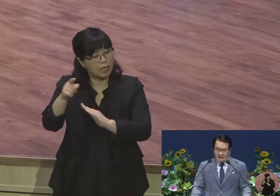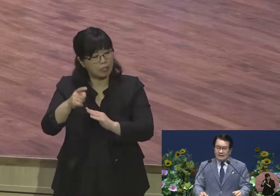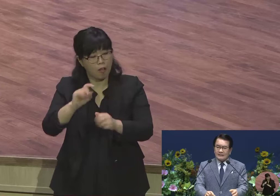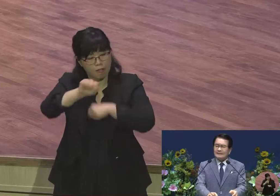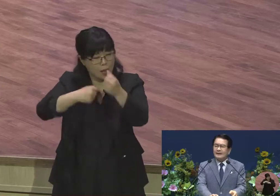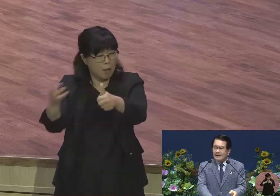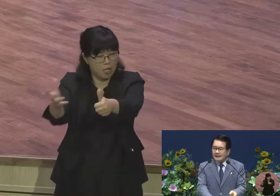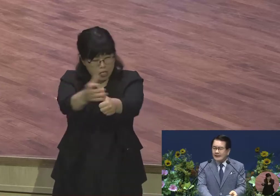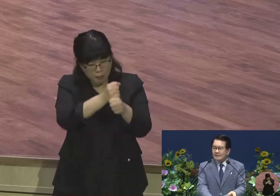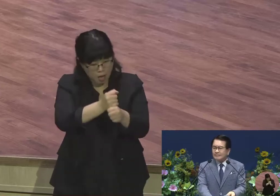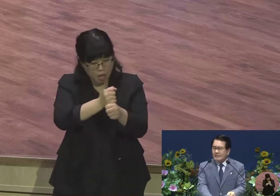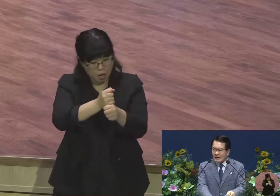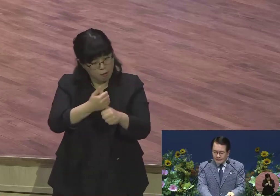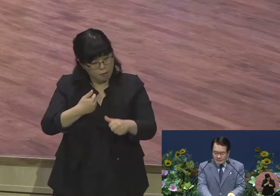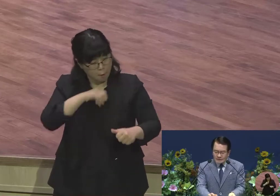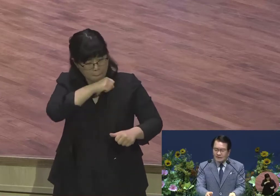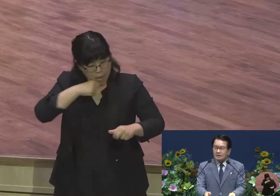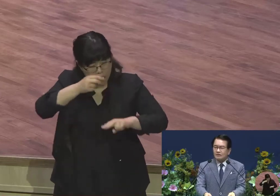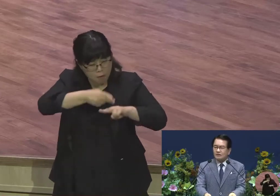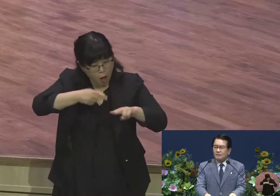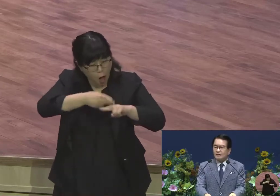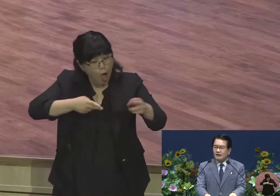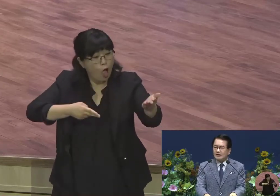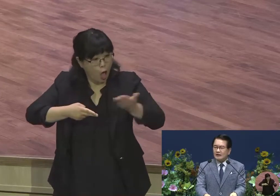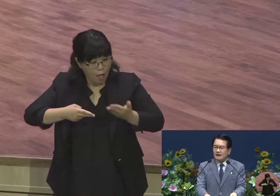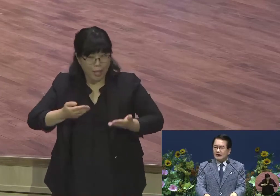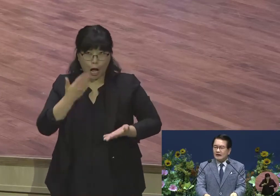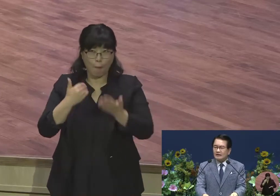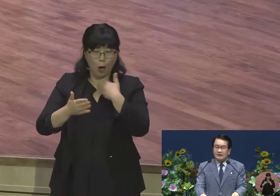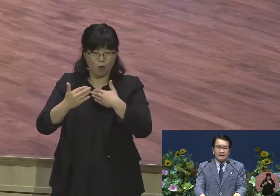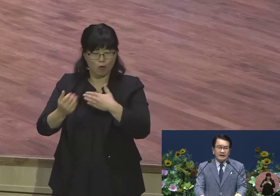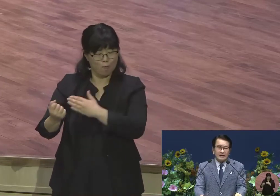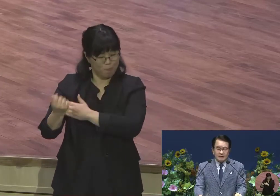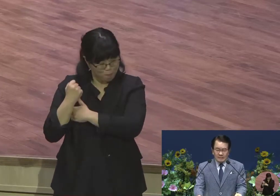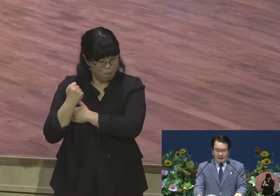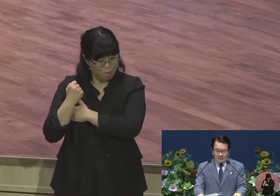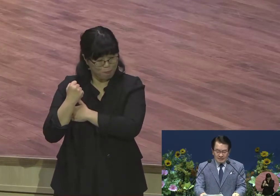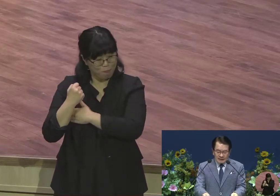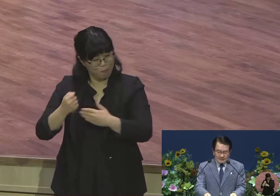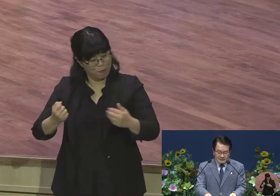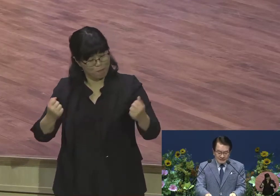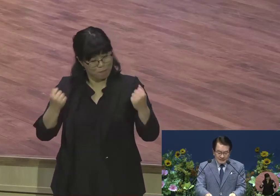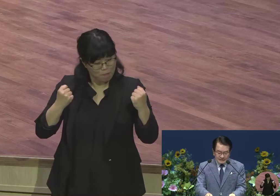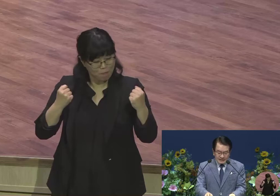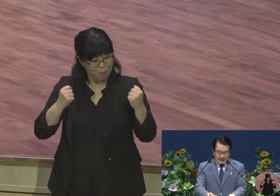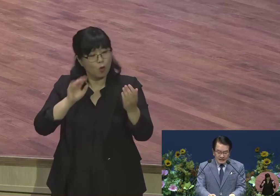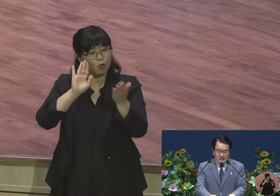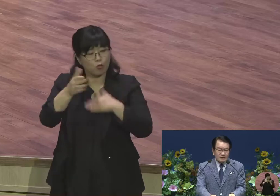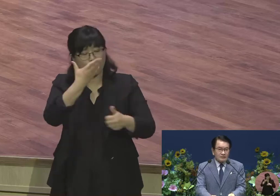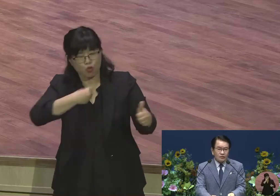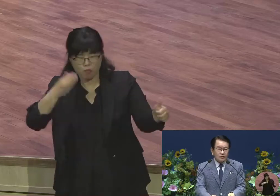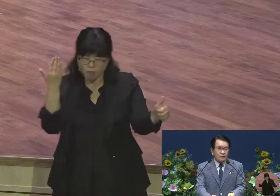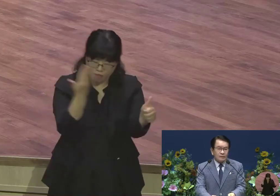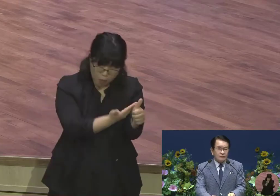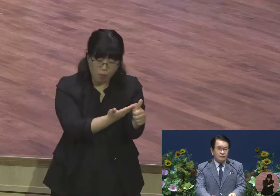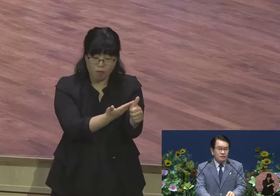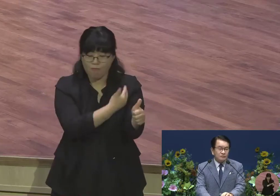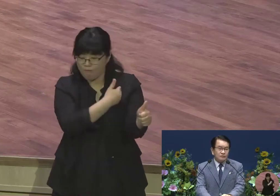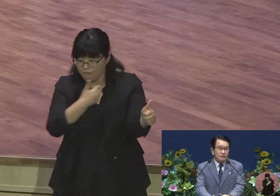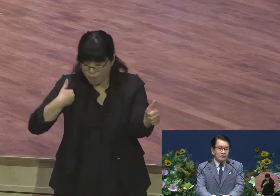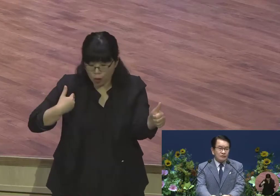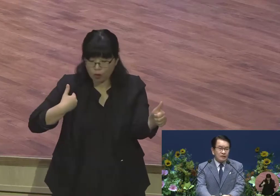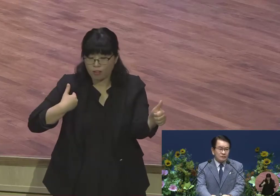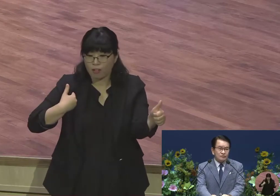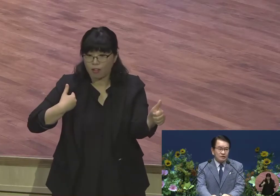그럼 내가 너에게 마음껏 축복하겠다 그렇게 말을 합니다 자 끝으로 보면 아무